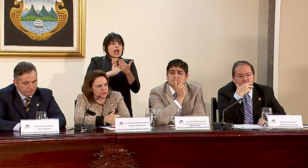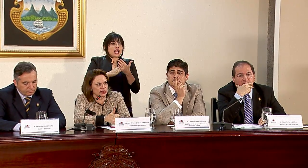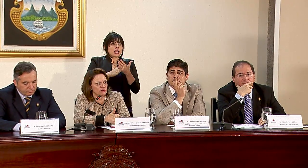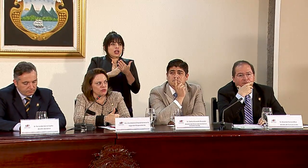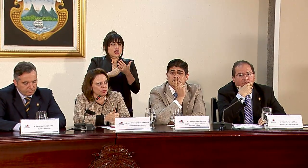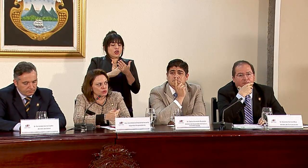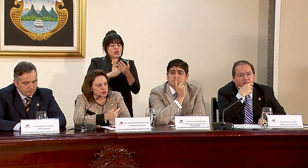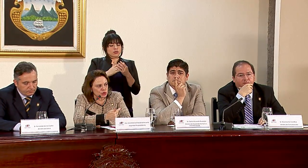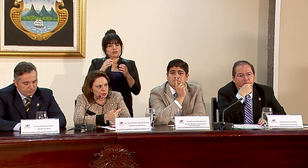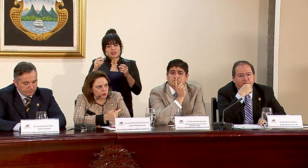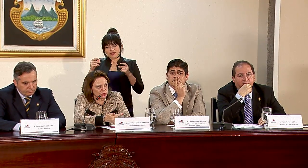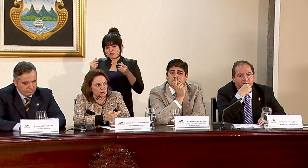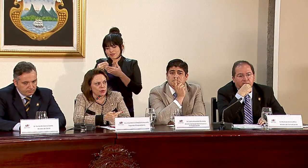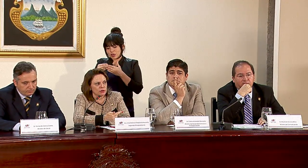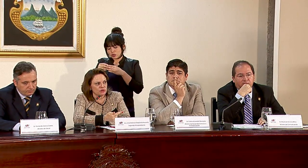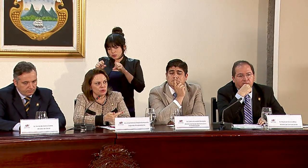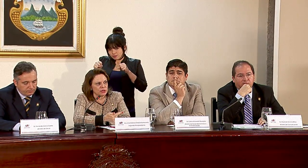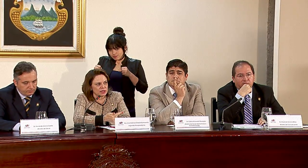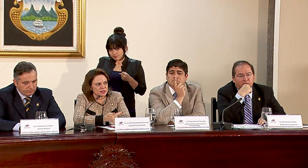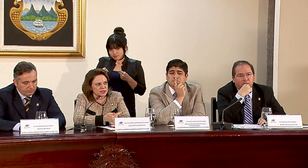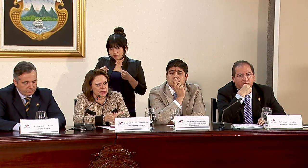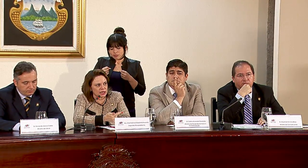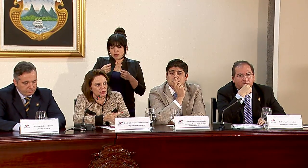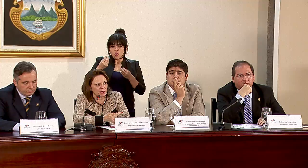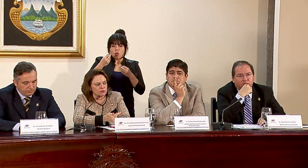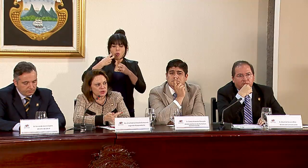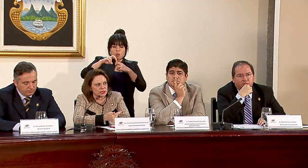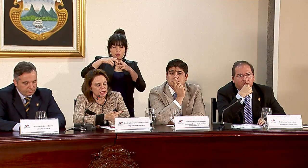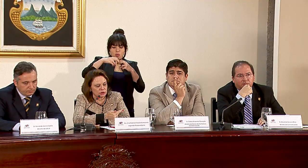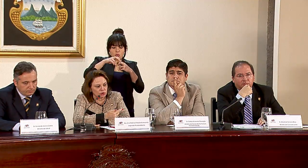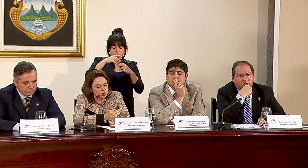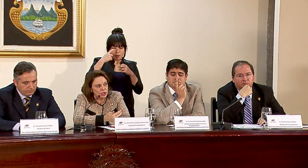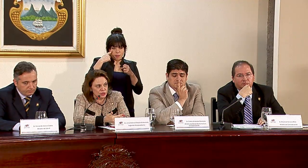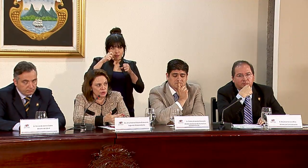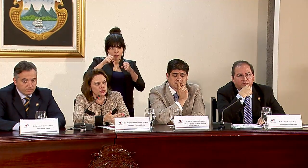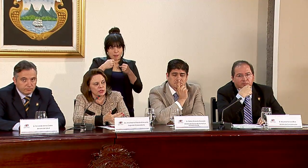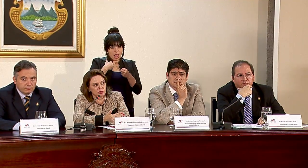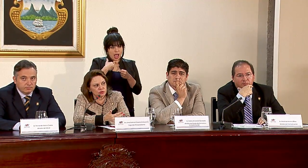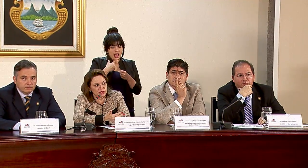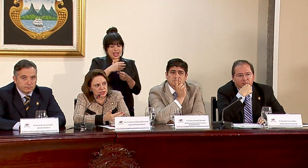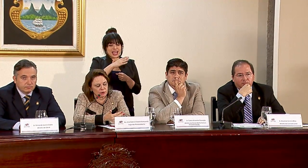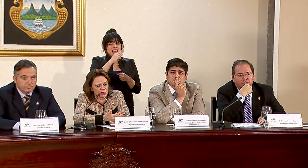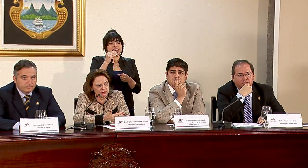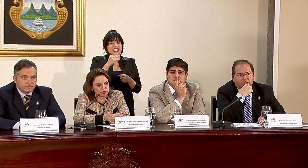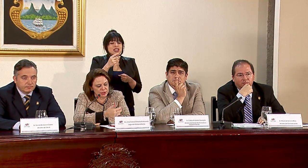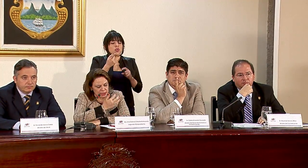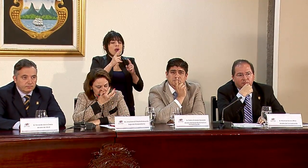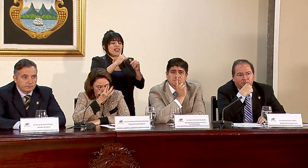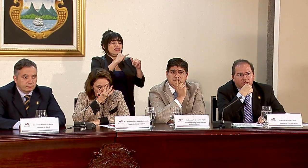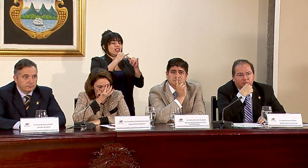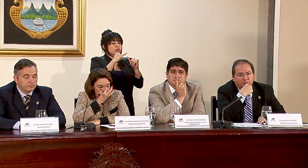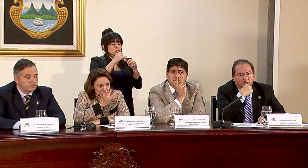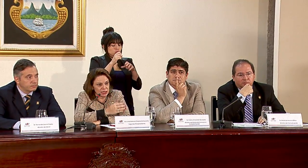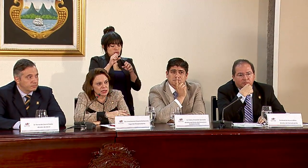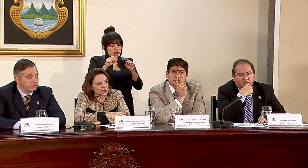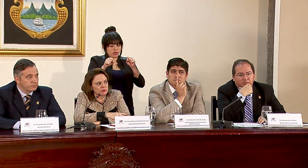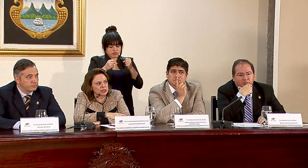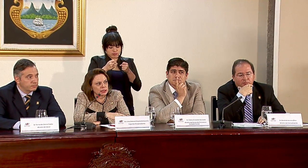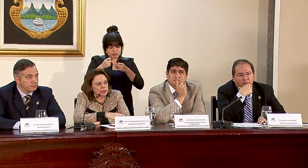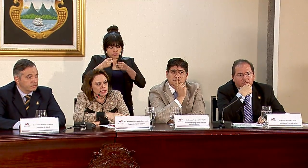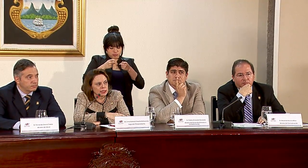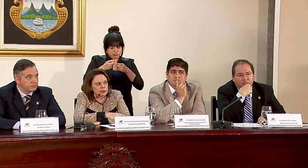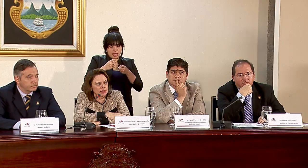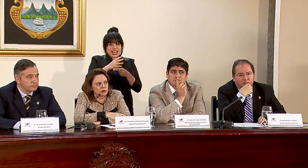racionalizar los recursos poder moverlos según la necesidad que vayamos teniendo según las denuncias que vayamos estando y